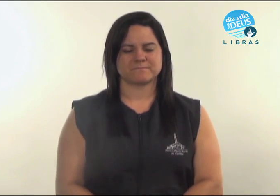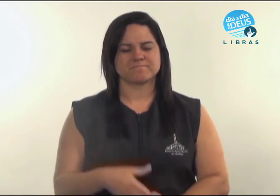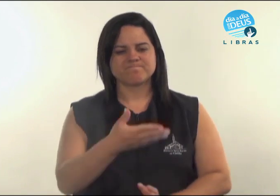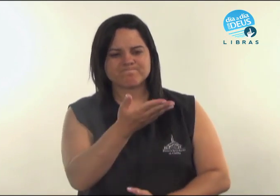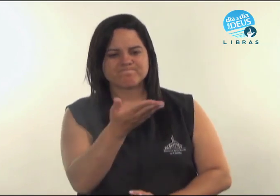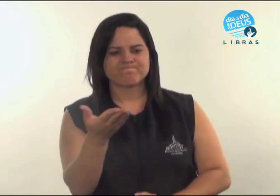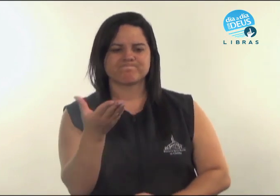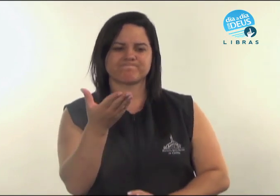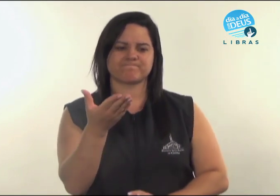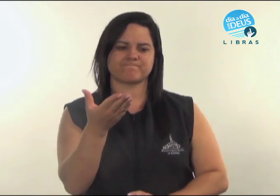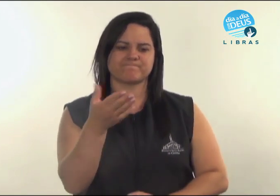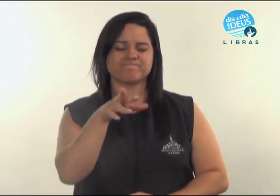Queridos,